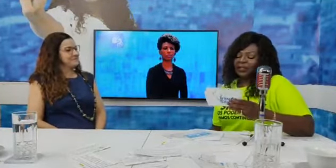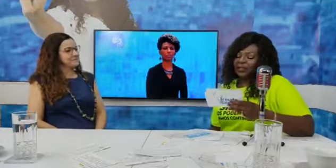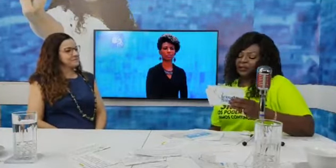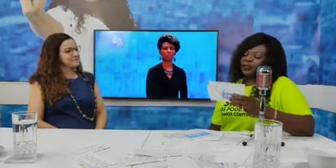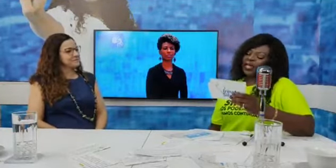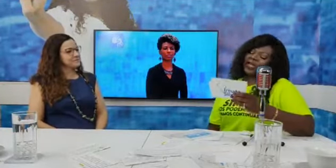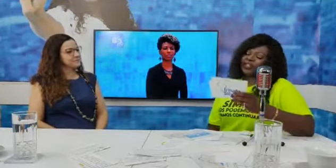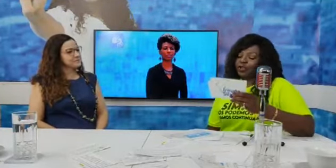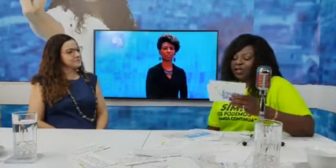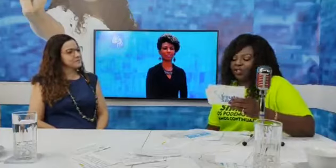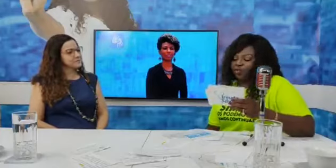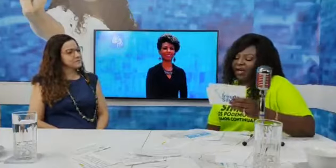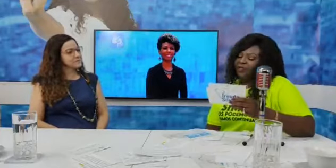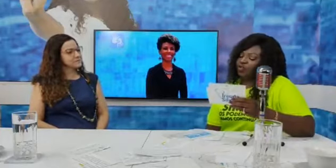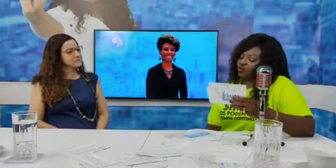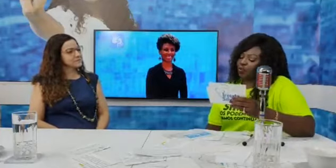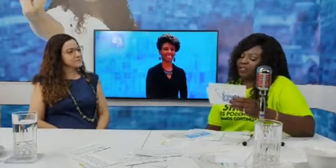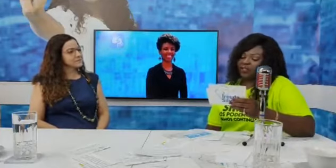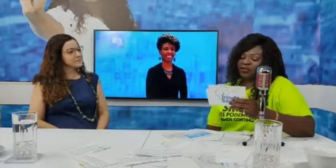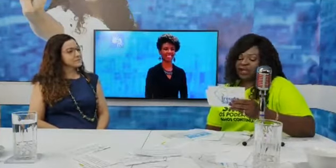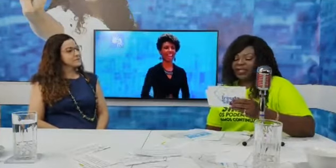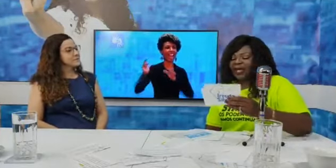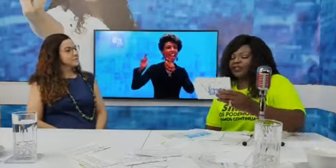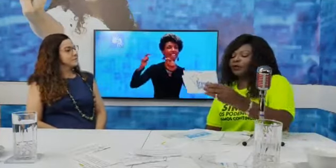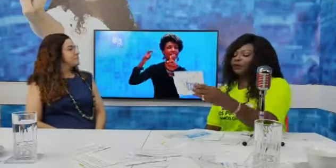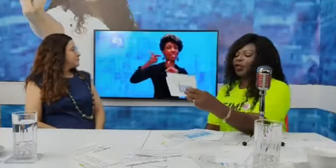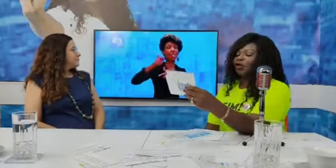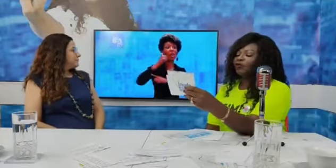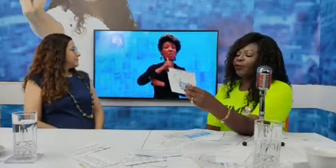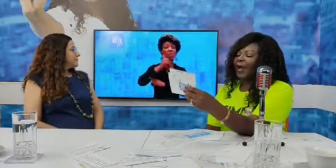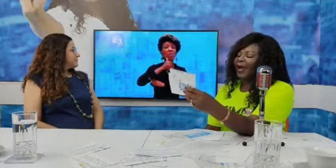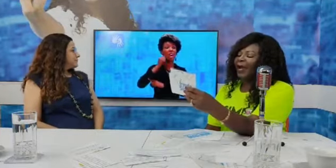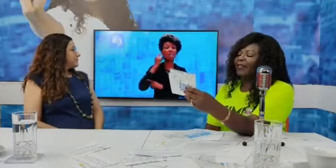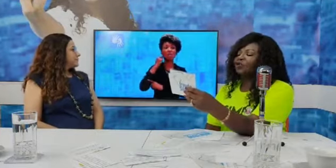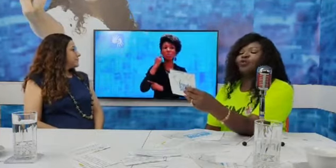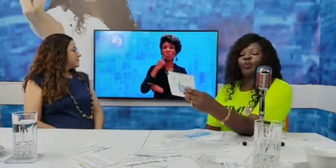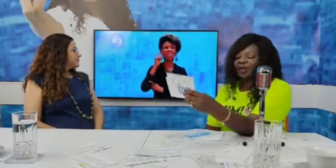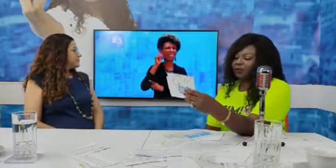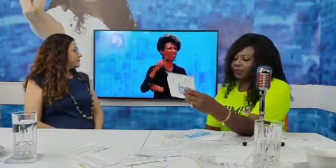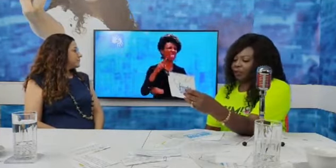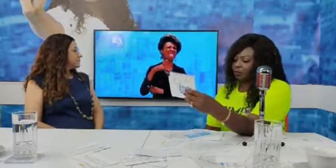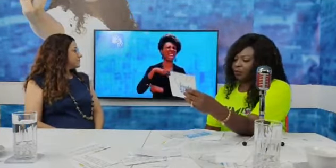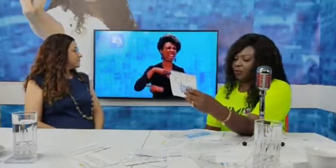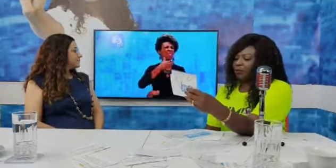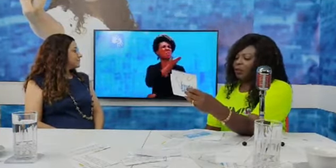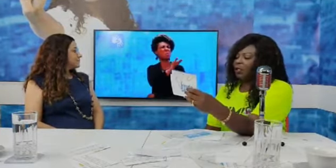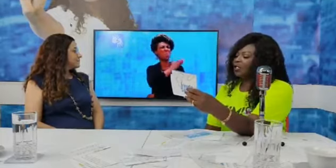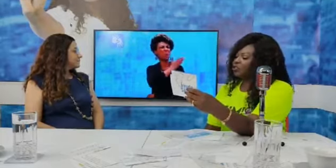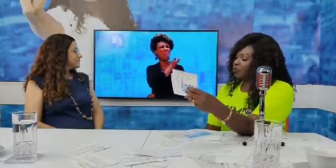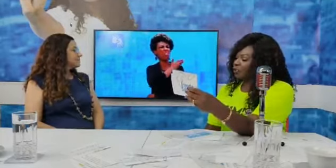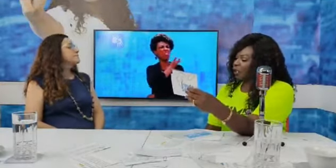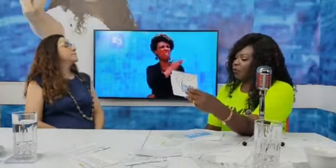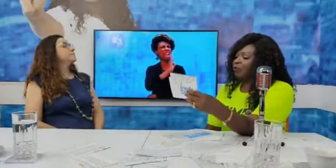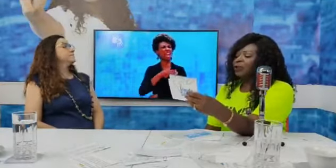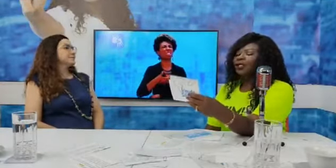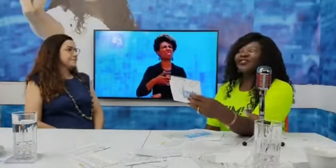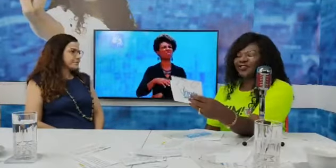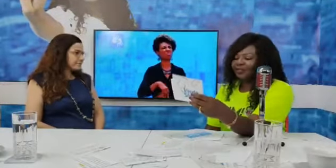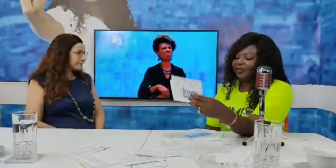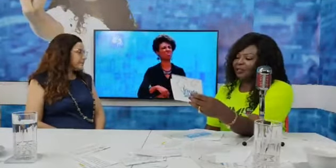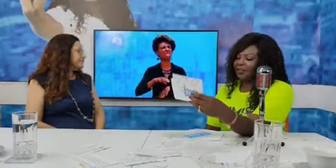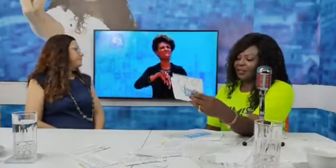Renata Santos, a trajetória de mulheres surdas na sociedade foi marcada de muito preconceito, exclusão